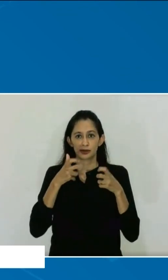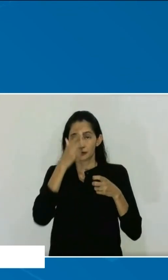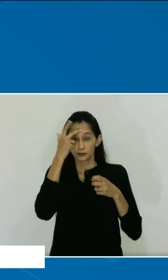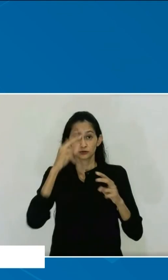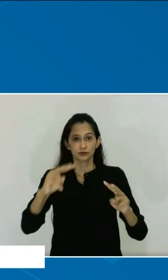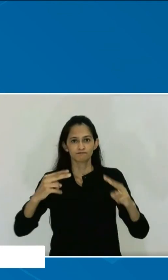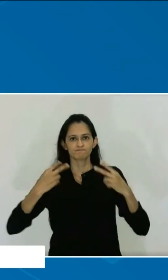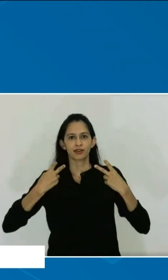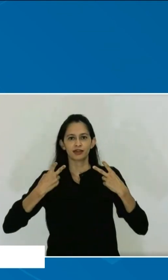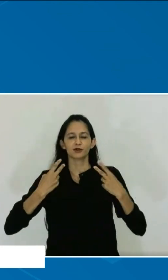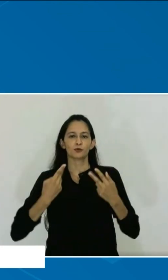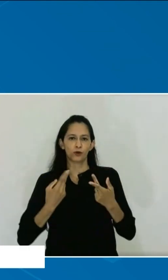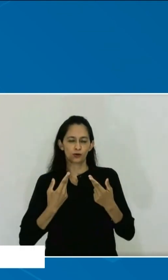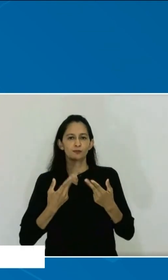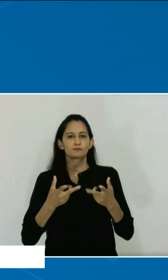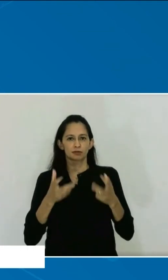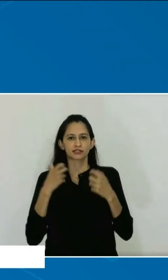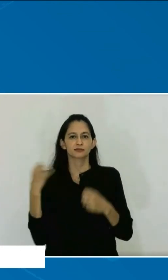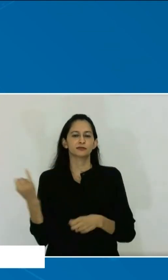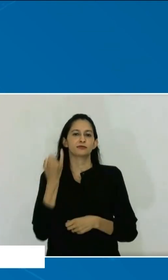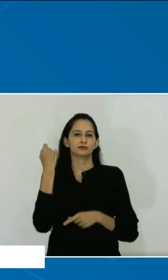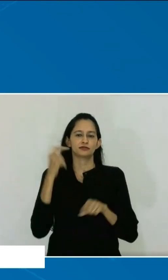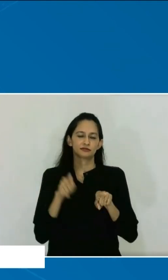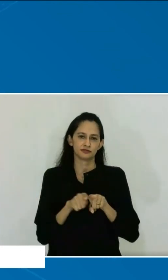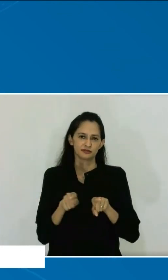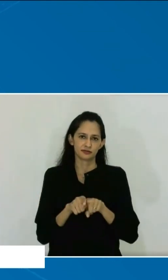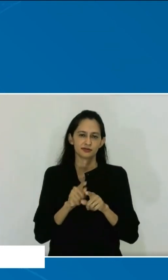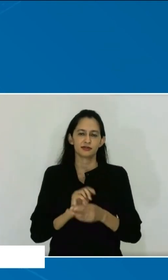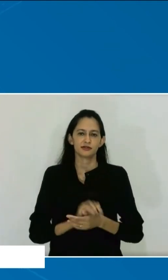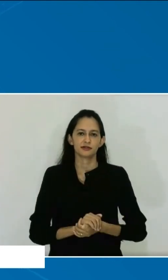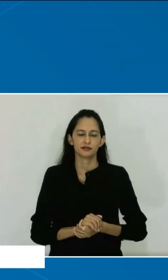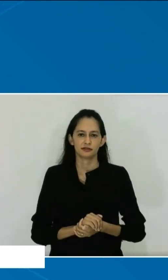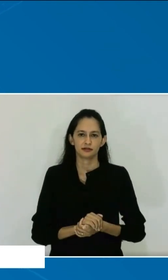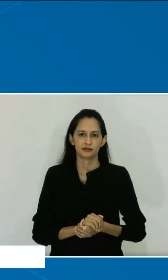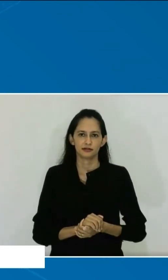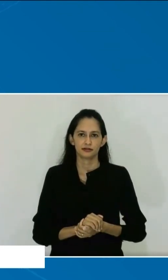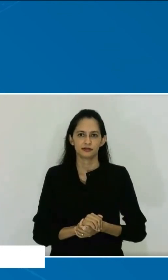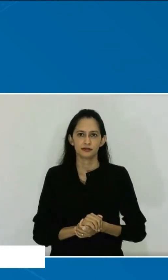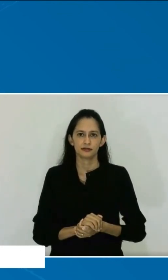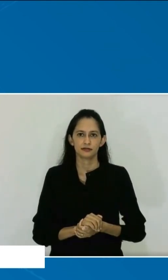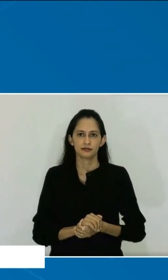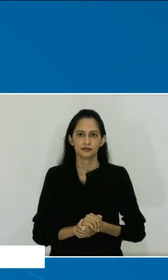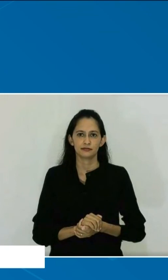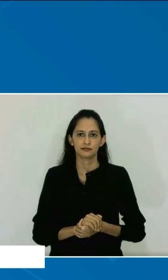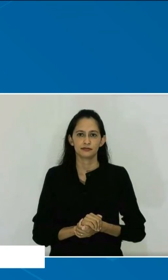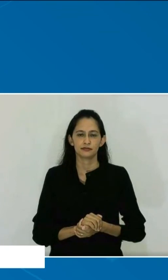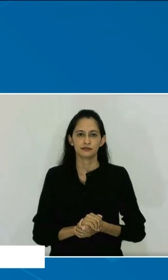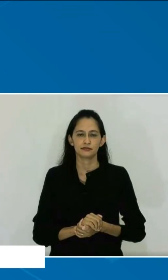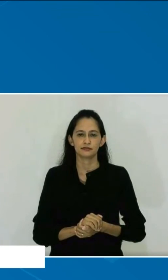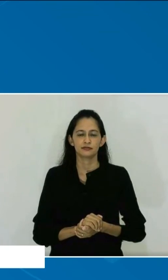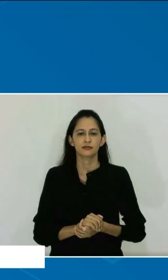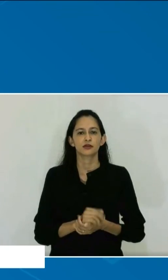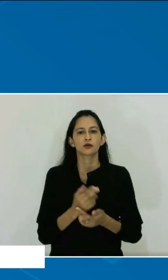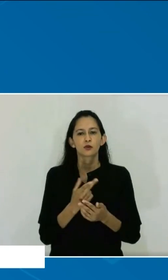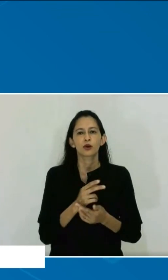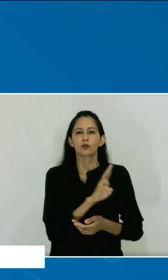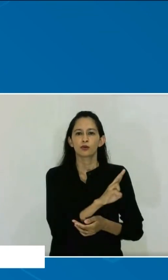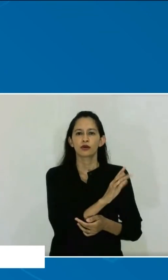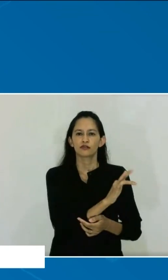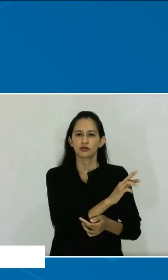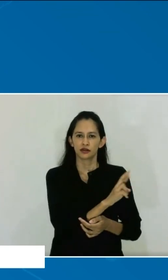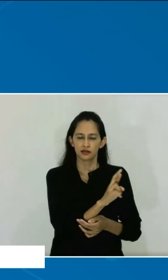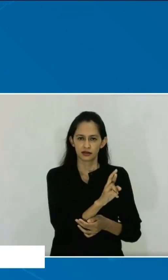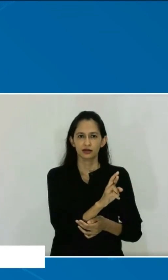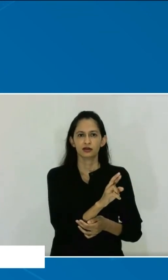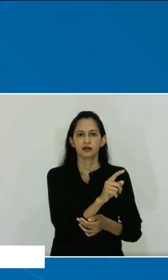assim, como importantes, como elas enxergam aí a nossa parceira federal de Roraima, né? Então,